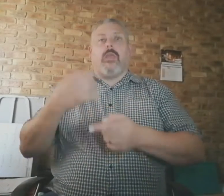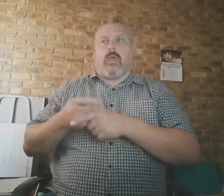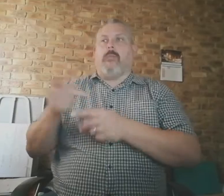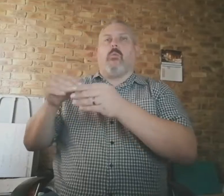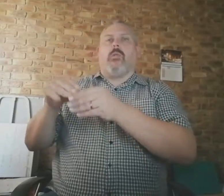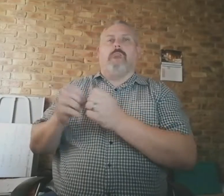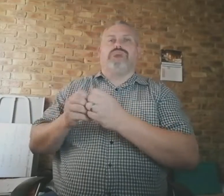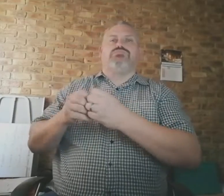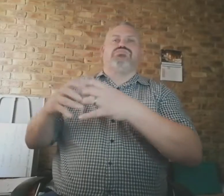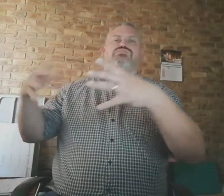oorspableum,